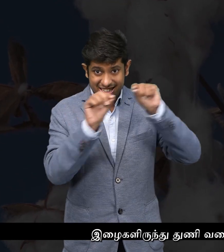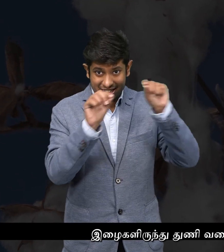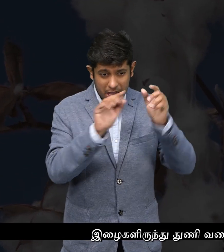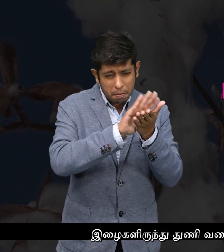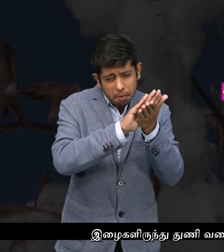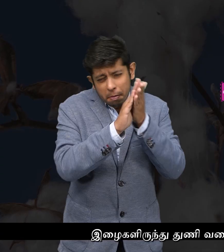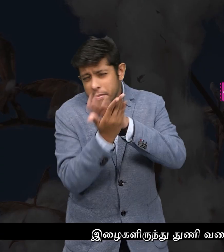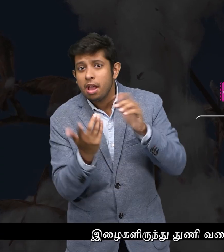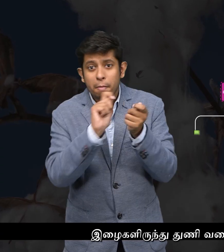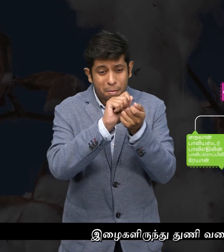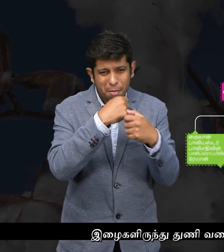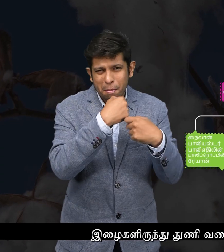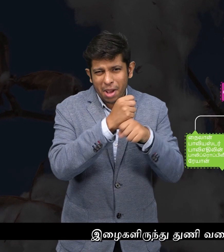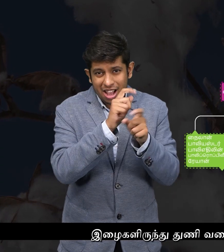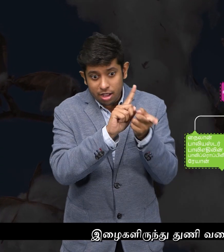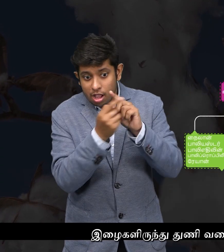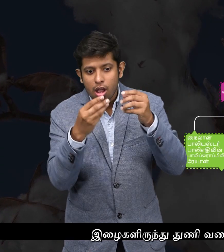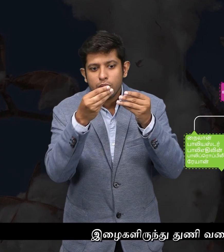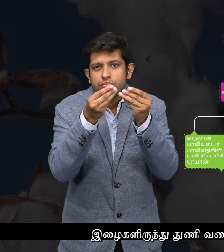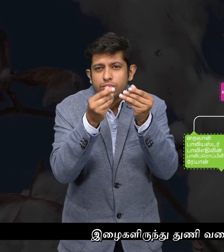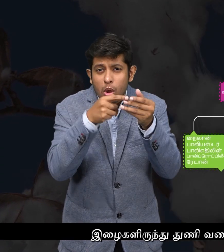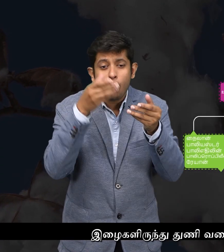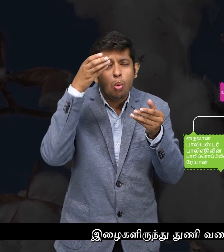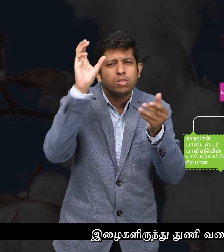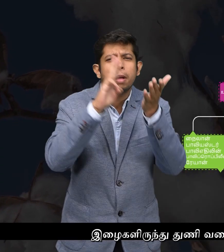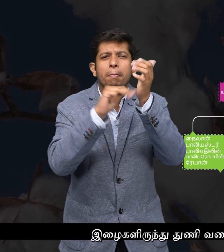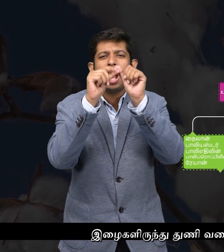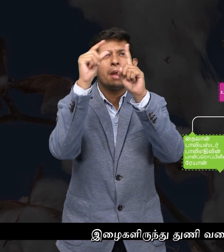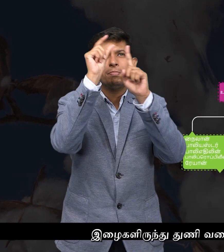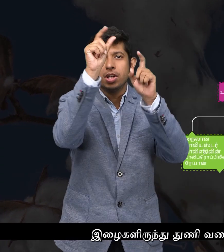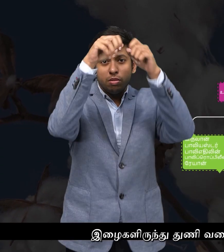இலைகளிலிருந்து துணி வரை குறித்து விவரமாக காண்போம்.